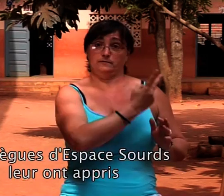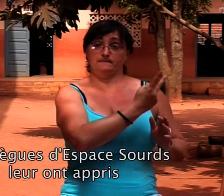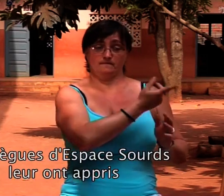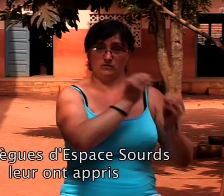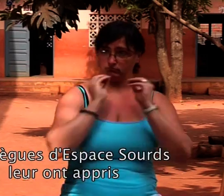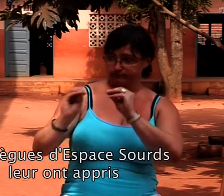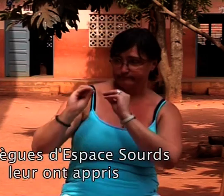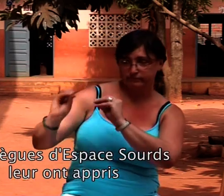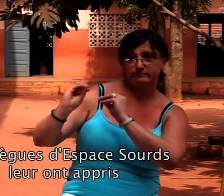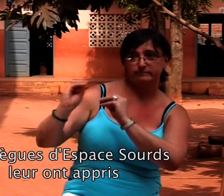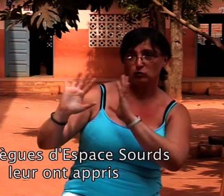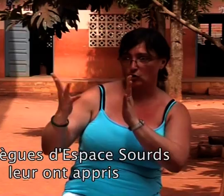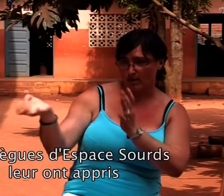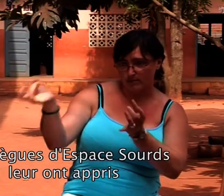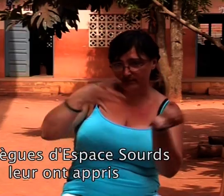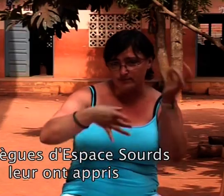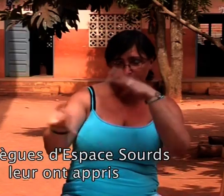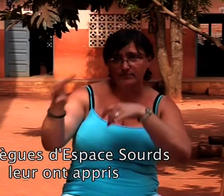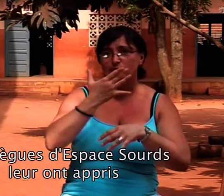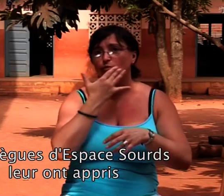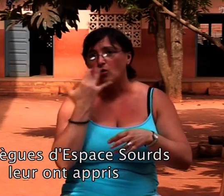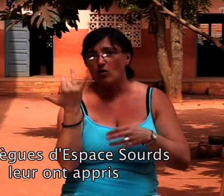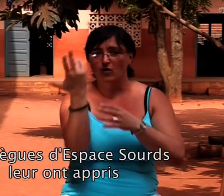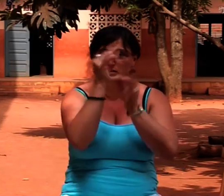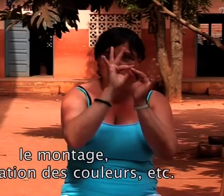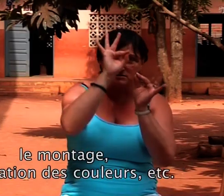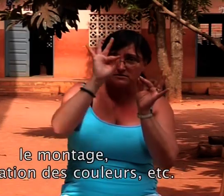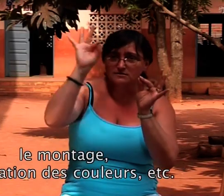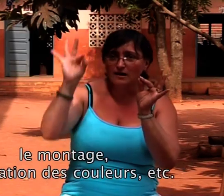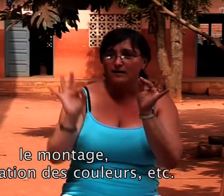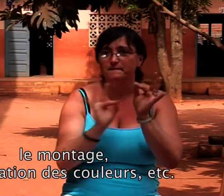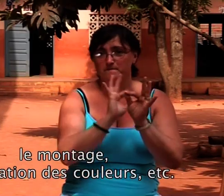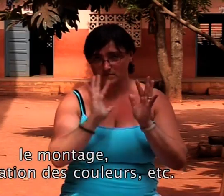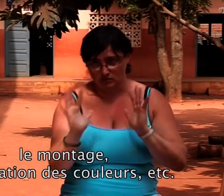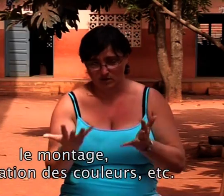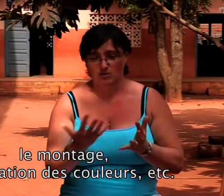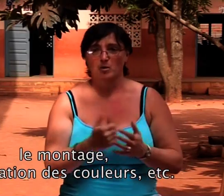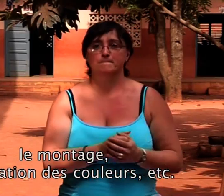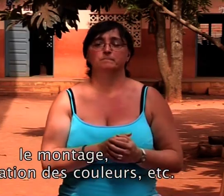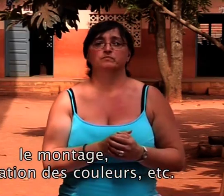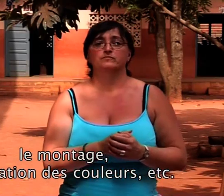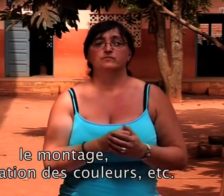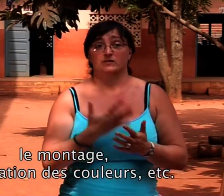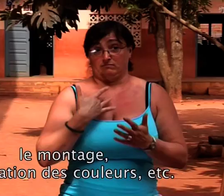Et 2 collègues sourds de chez nous, d'Espace Sourd, leur ont appris à réaliser le montage, l'utilisation des couleurs,